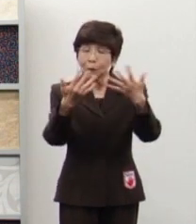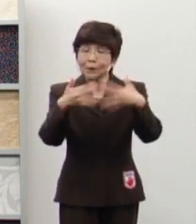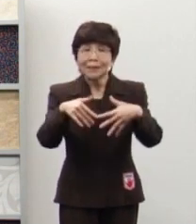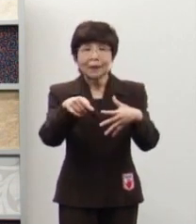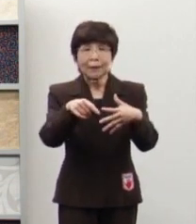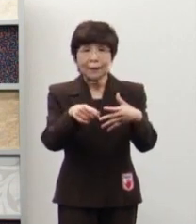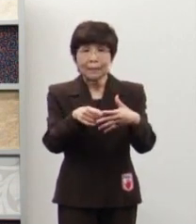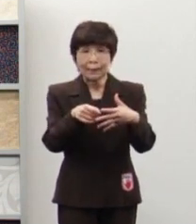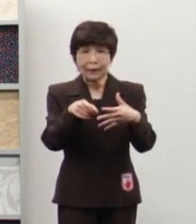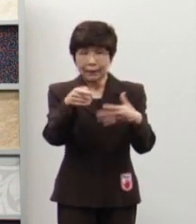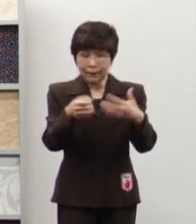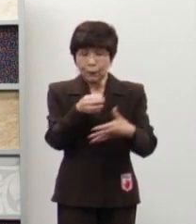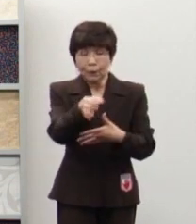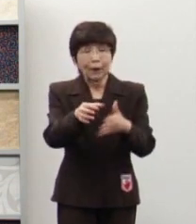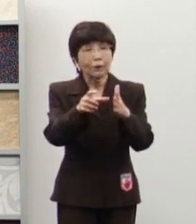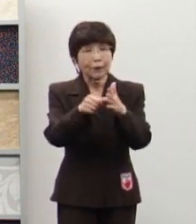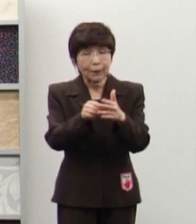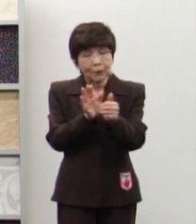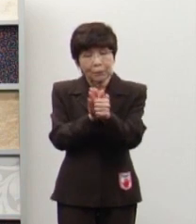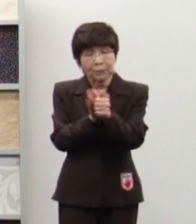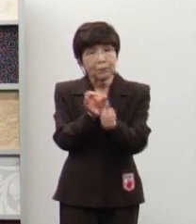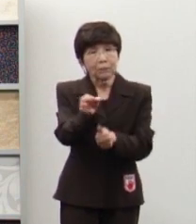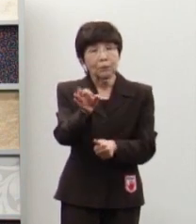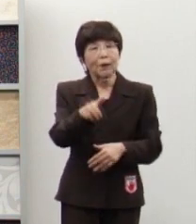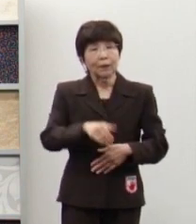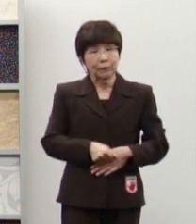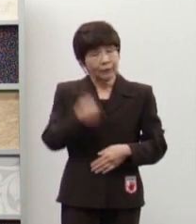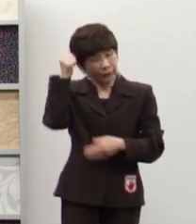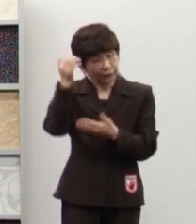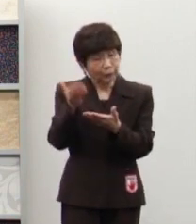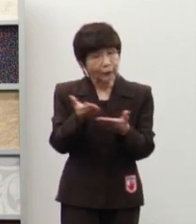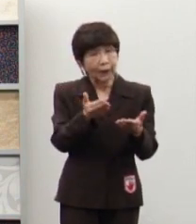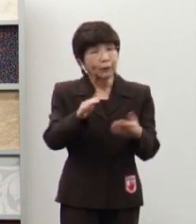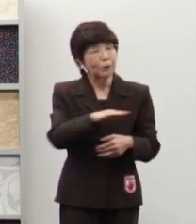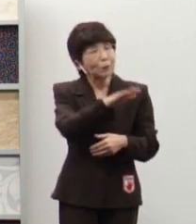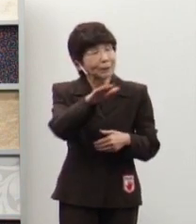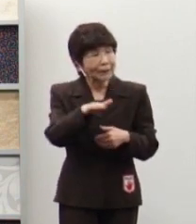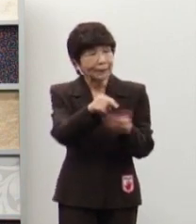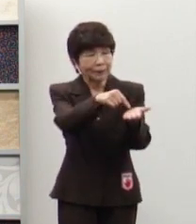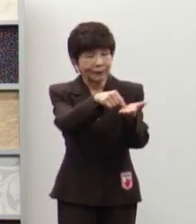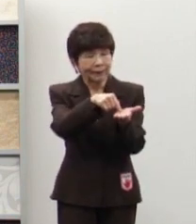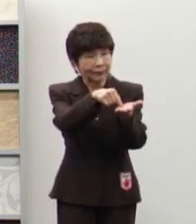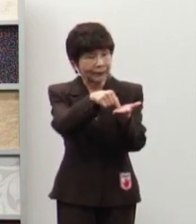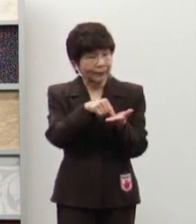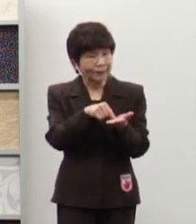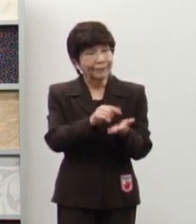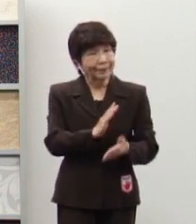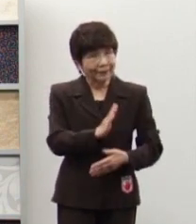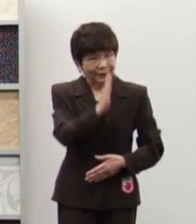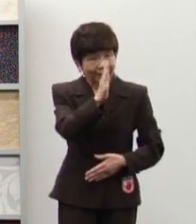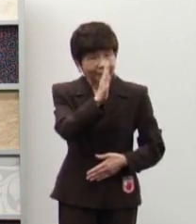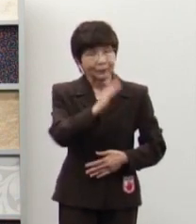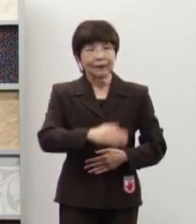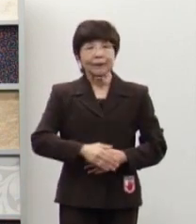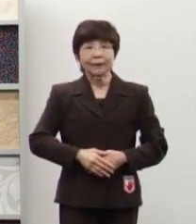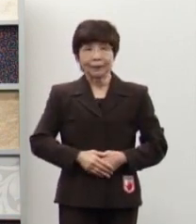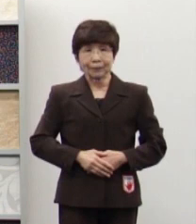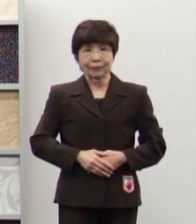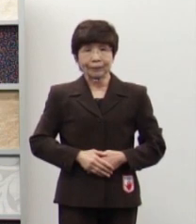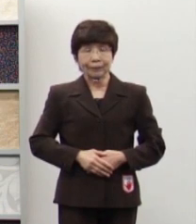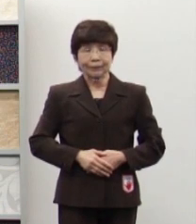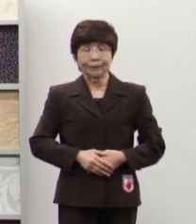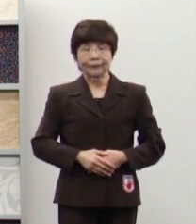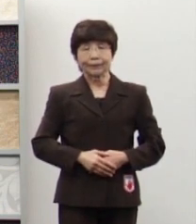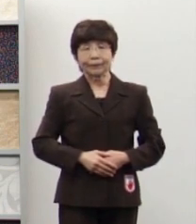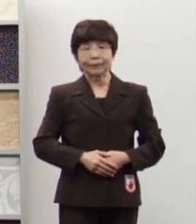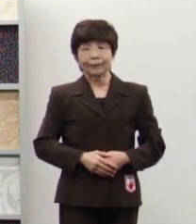今般新たに用意いたしましたので、宿泊事業者の皆様の積極的なご参加をお願いいたします。この点に関しましては以上